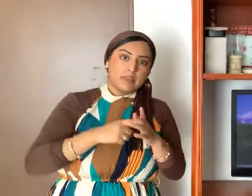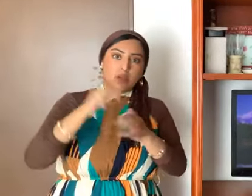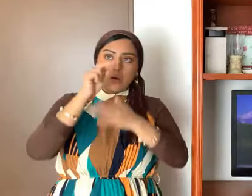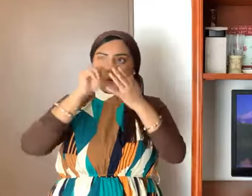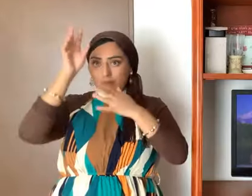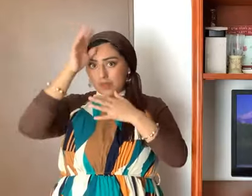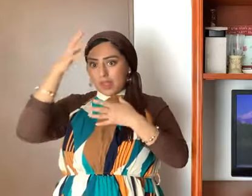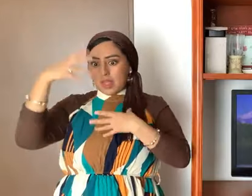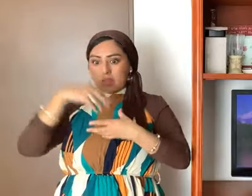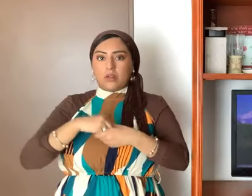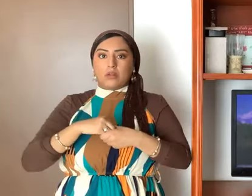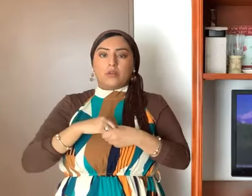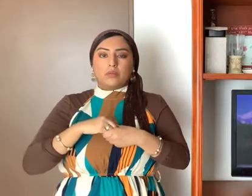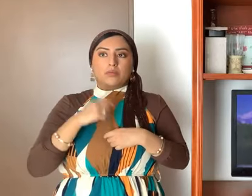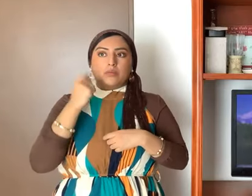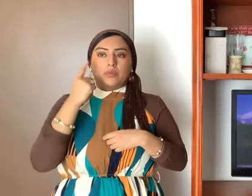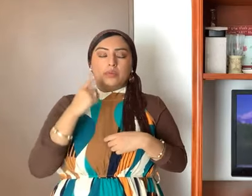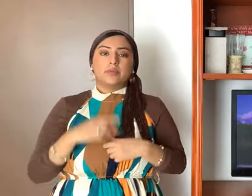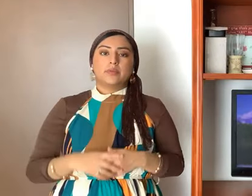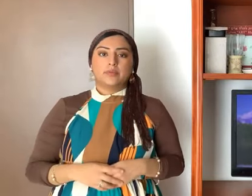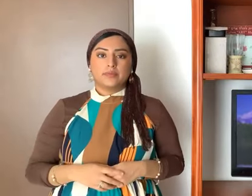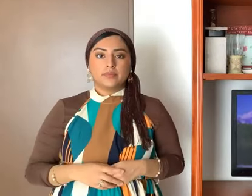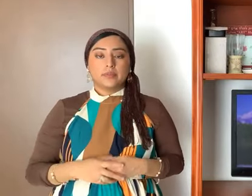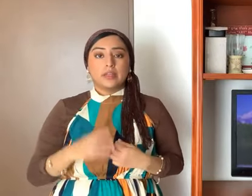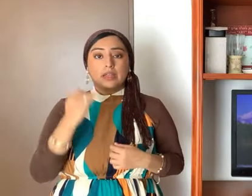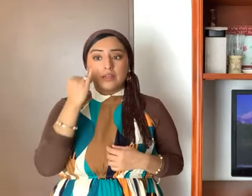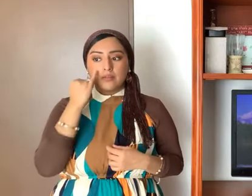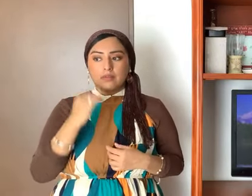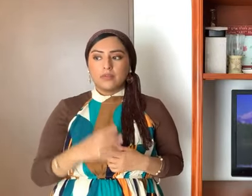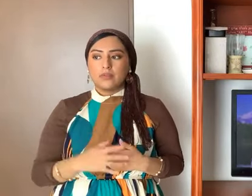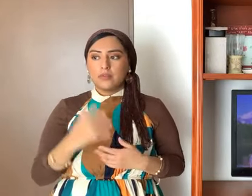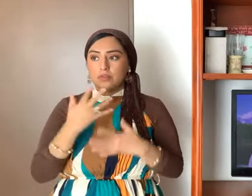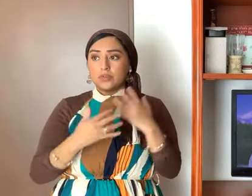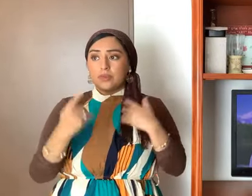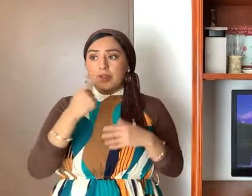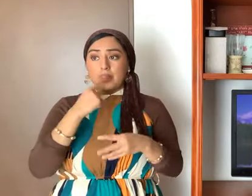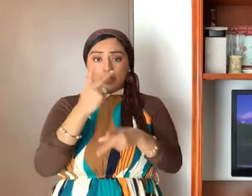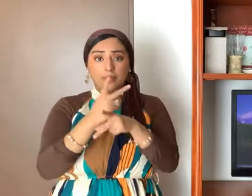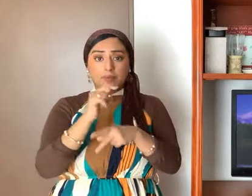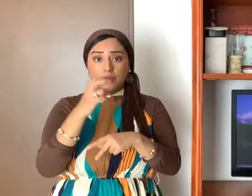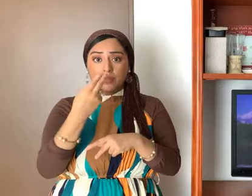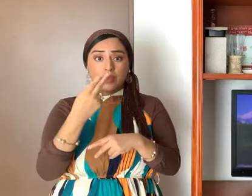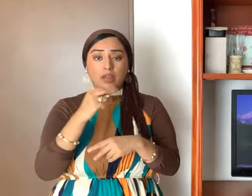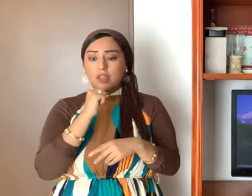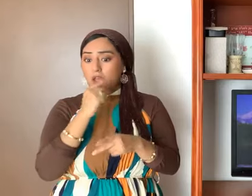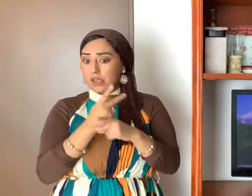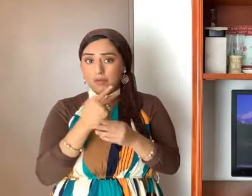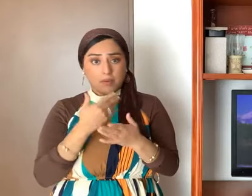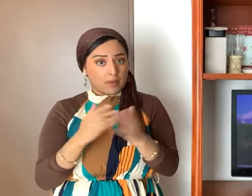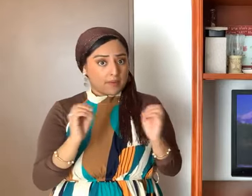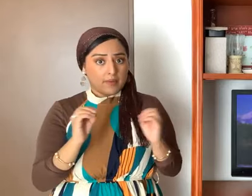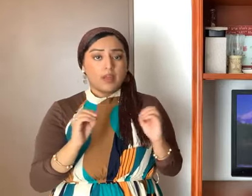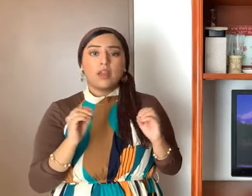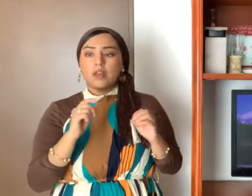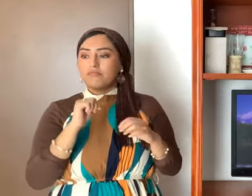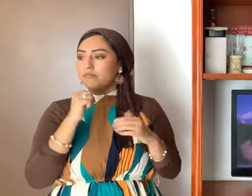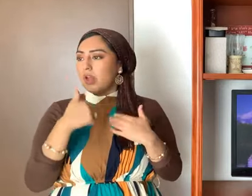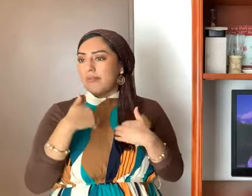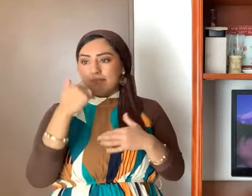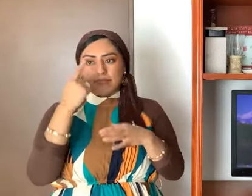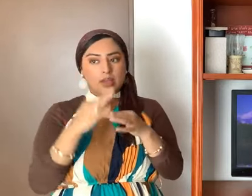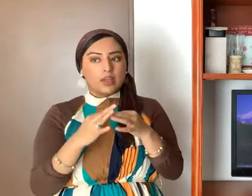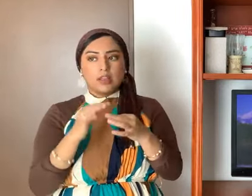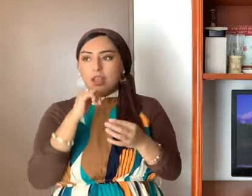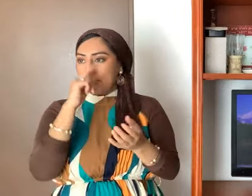Eterno a todos. Punto y aparte, si alguien dice que guarda la Torah y no la guarda bien, no tiene fe, no